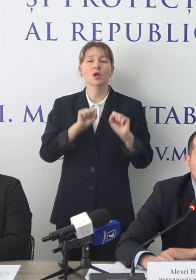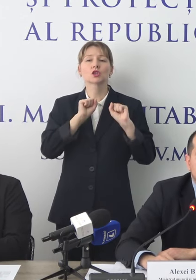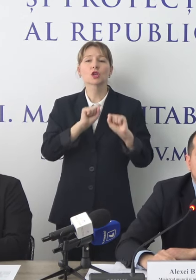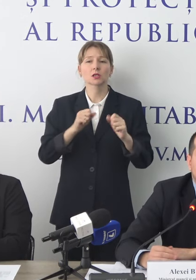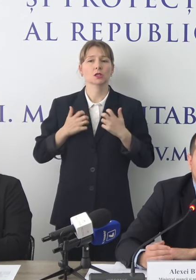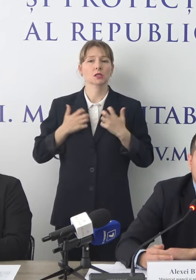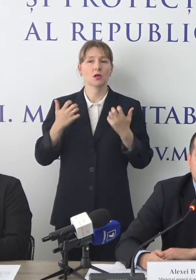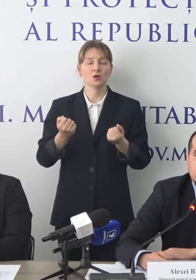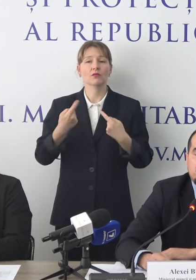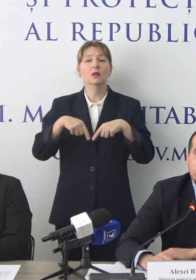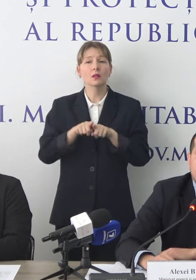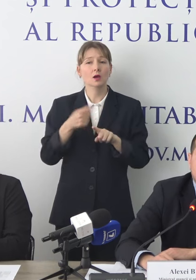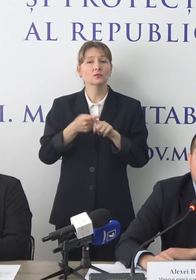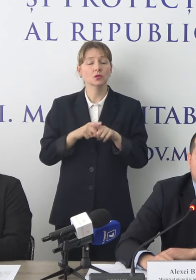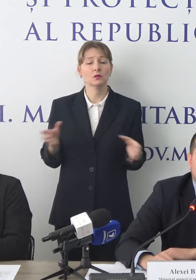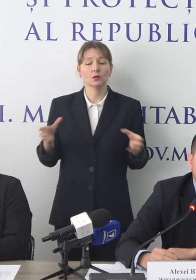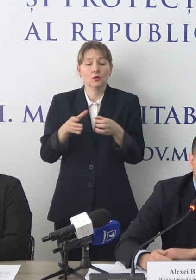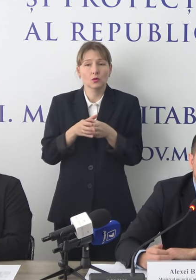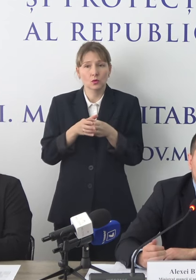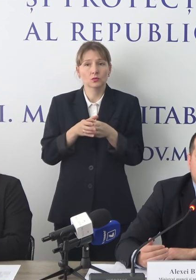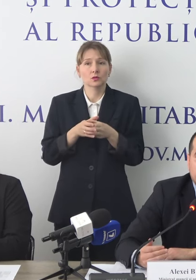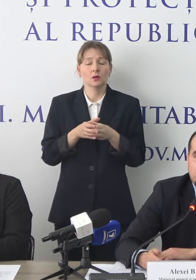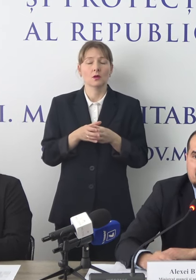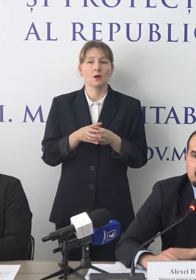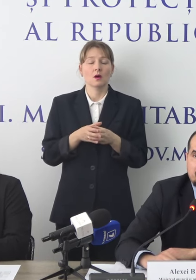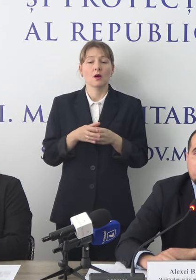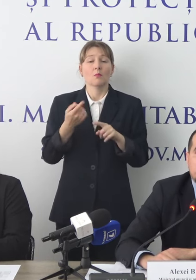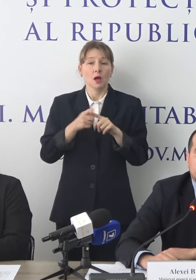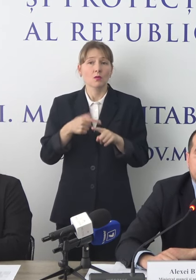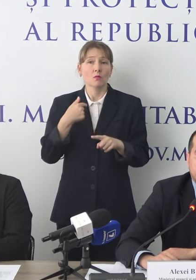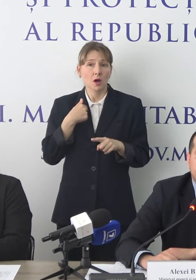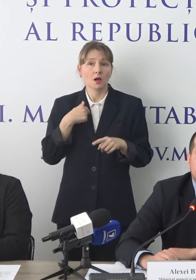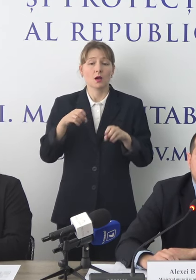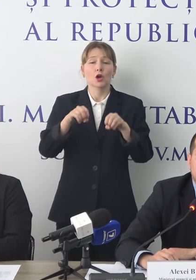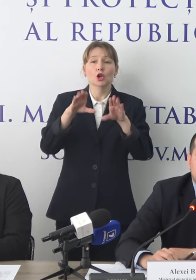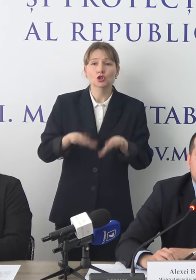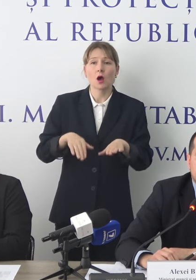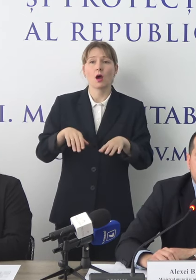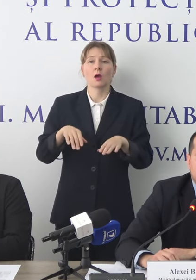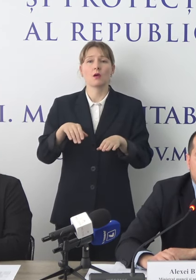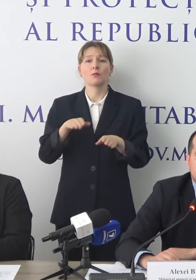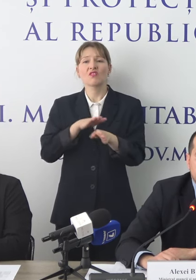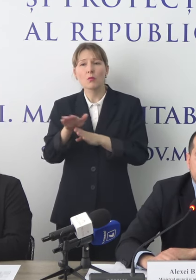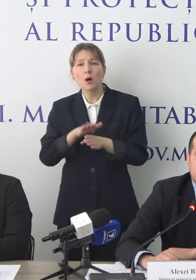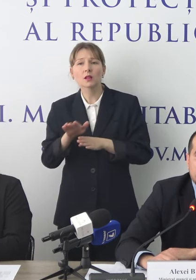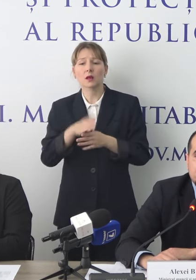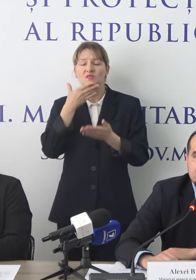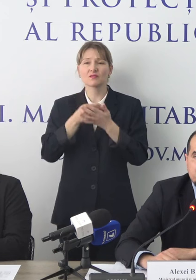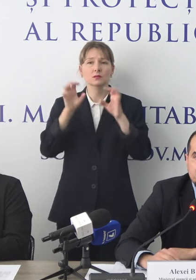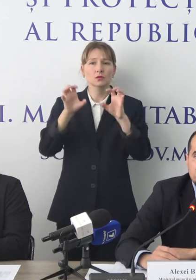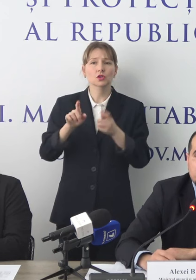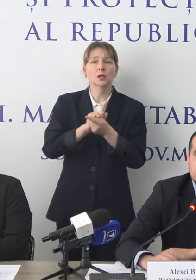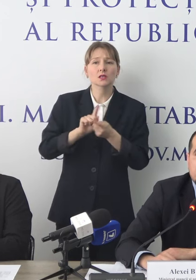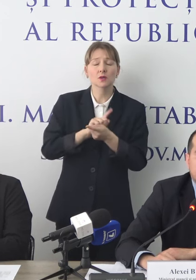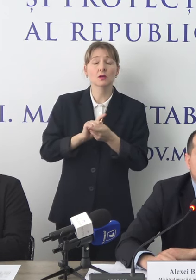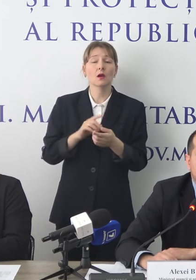noi, la Chișinău, aprobăm legi, aprobăm programe, aprobăm hotărâri și colegii noștri din prima linie sunt